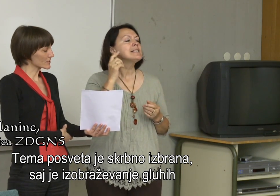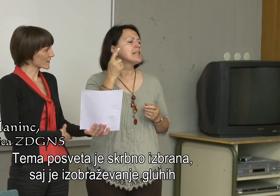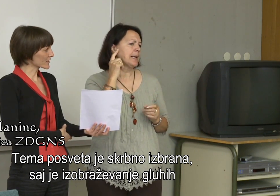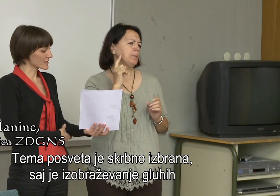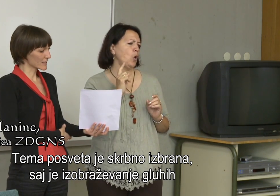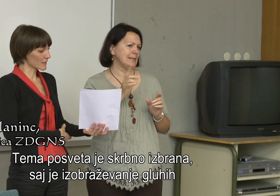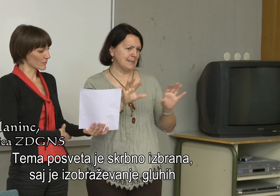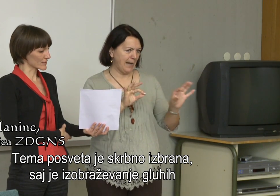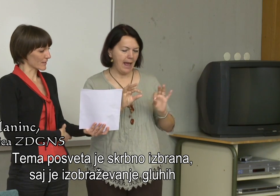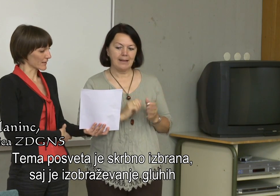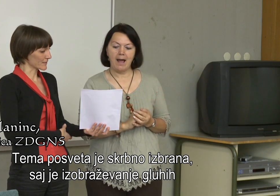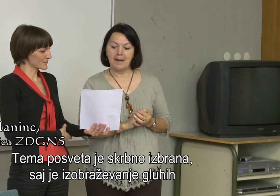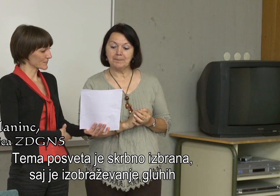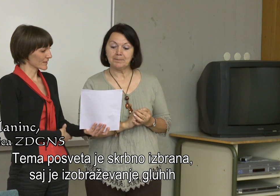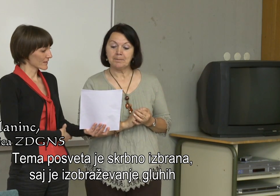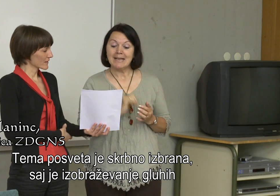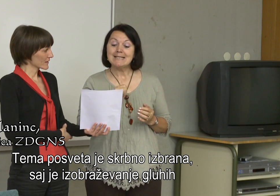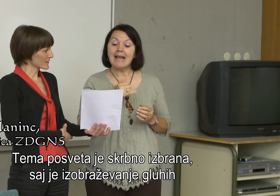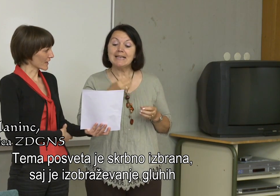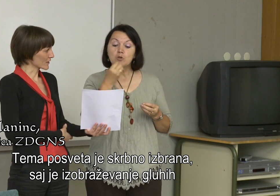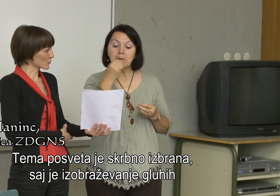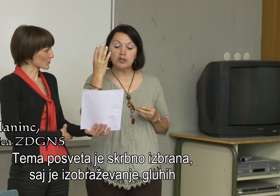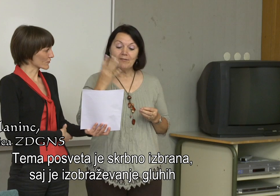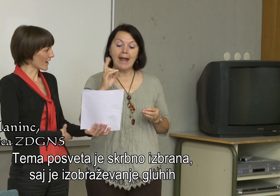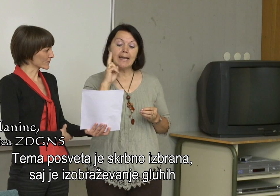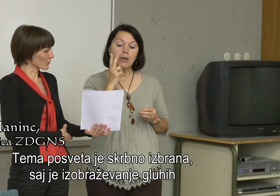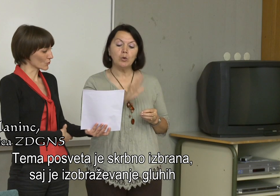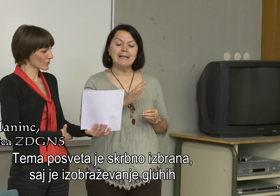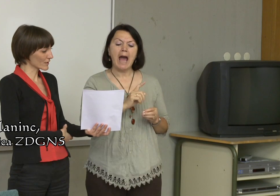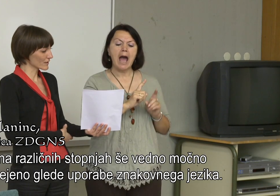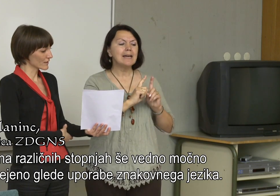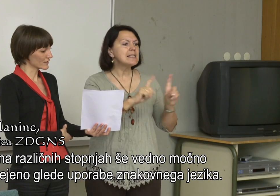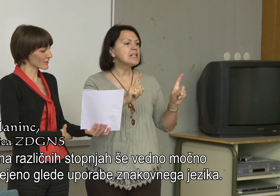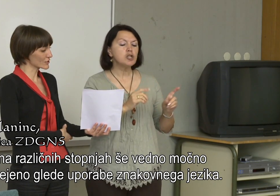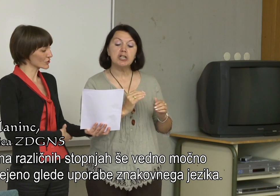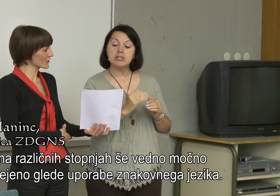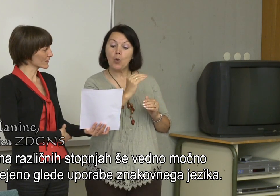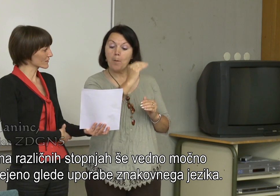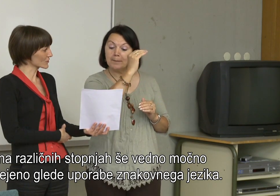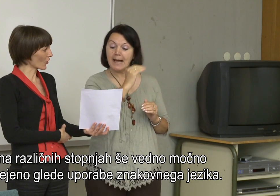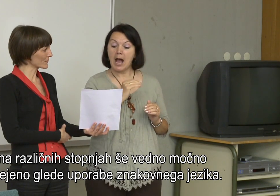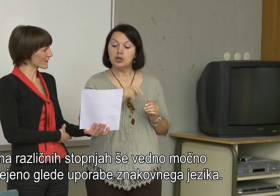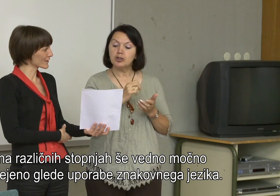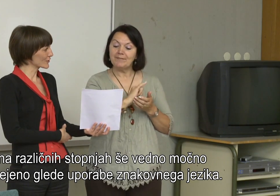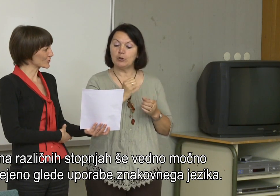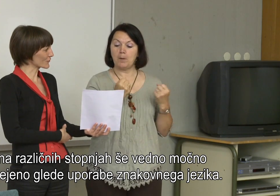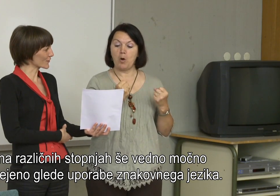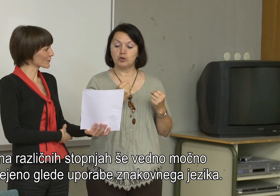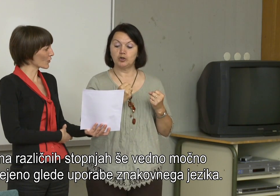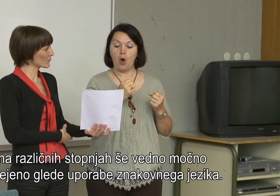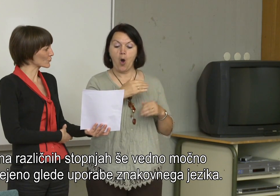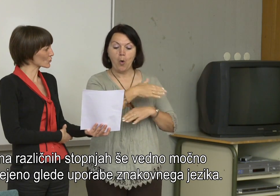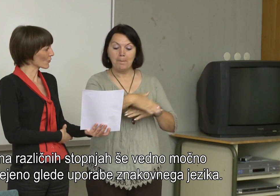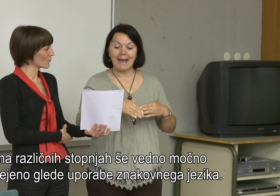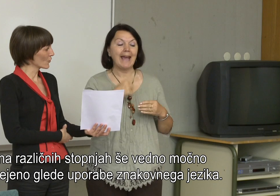Tema posveta je skrbno izbrana, saj je izobraževanje gluhih na različnih stopnjah še